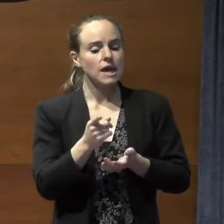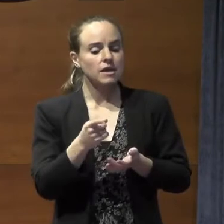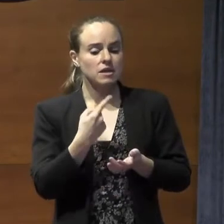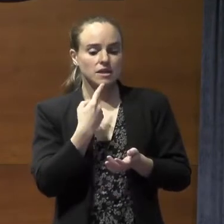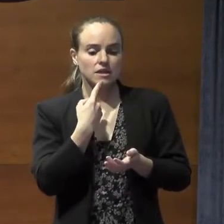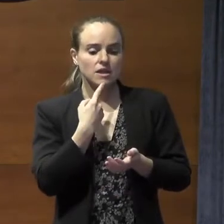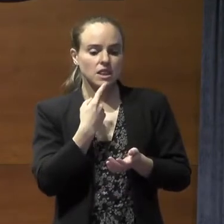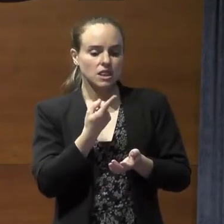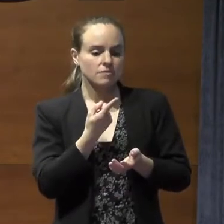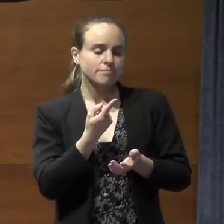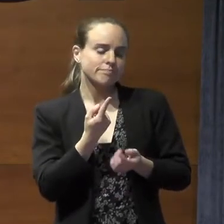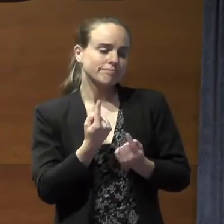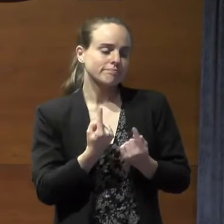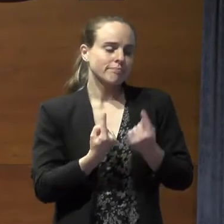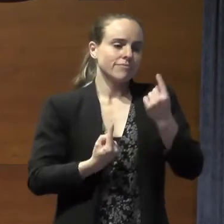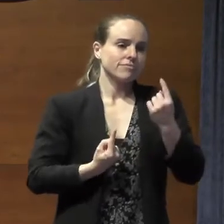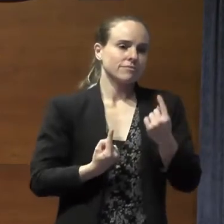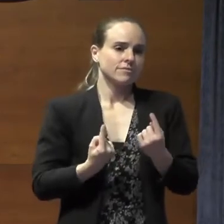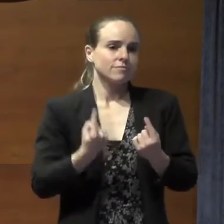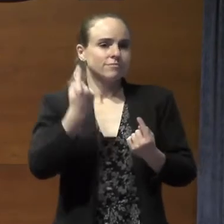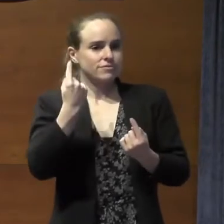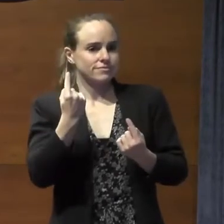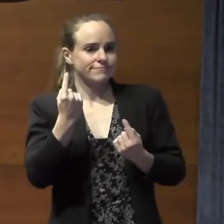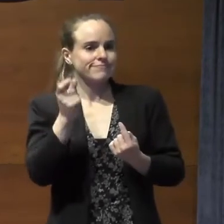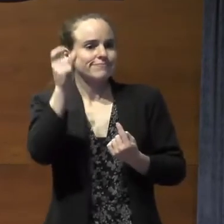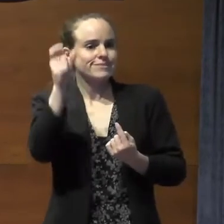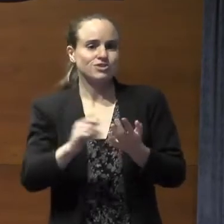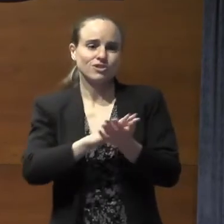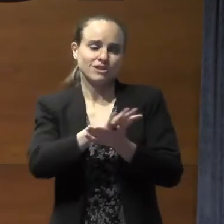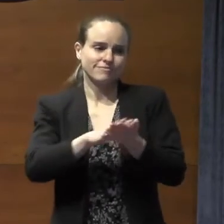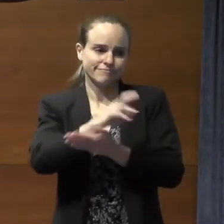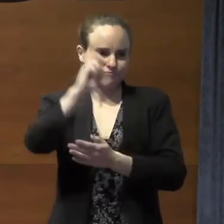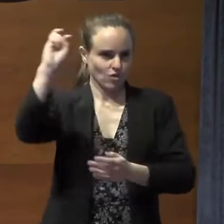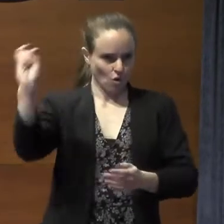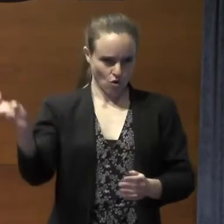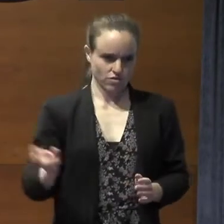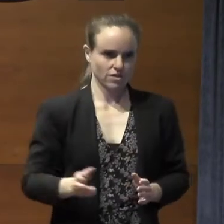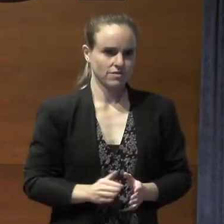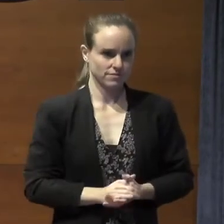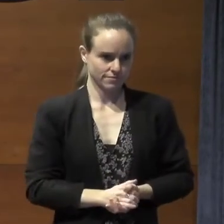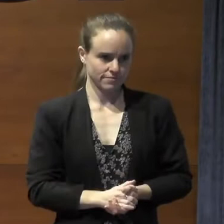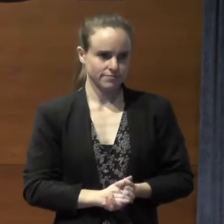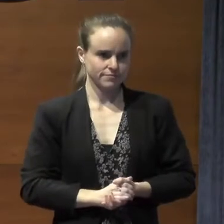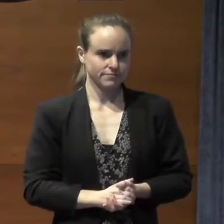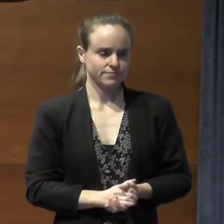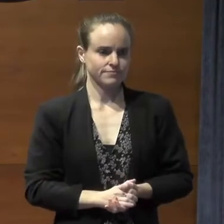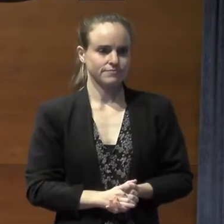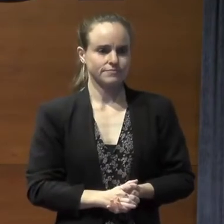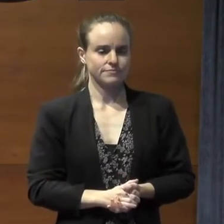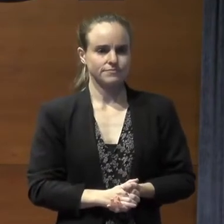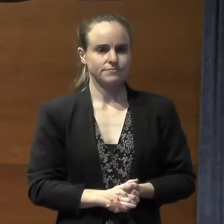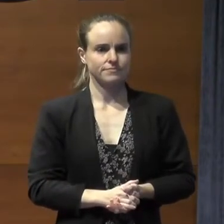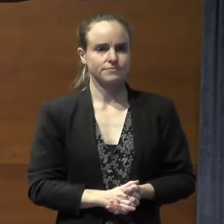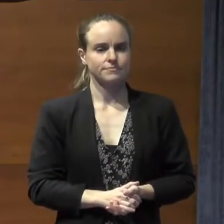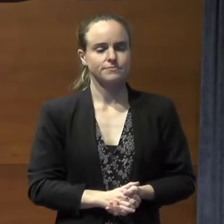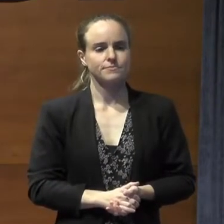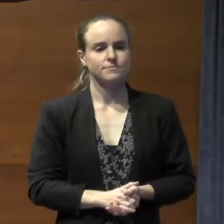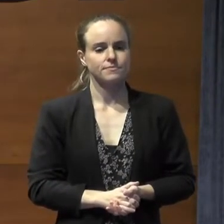bastante frecuencia, de vez en cuando al menos, la víctima no signa la lengua para la que se ha encargado el encuentro.